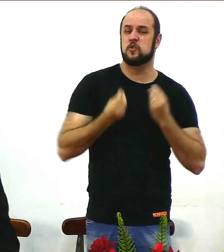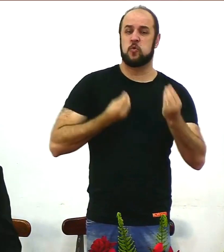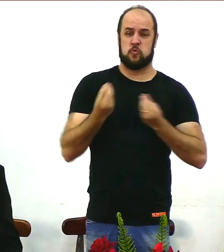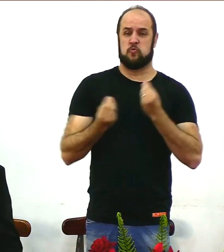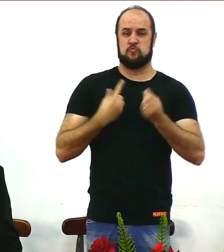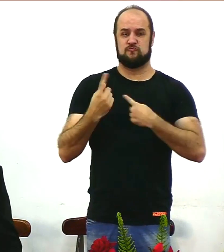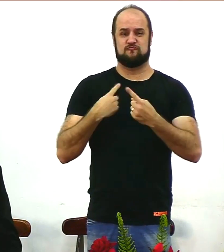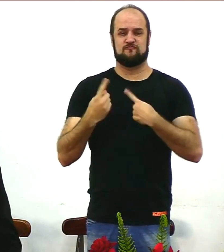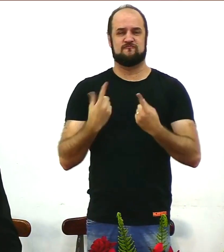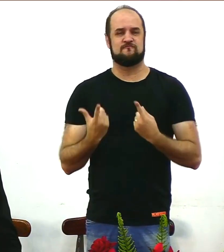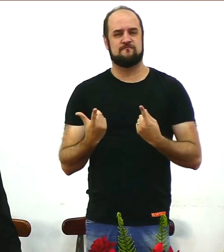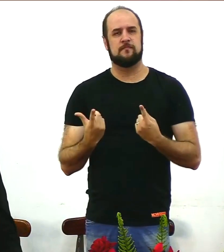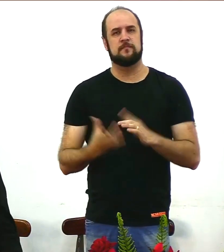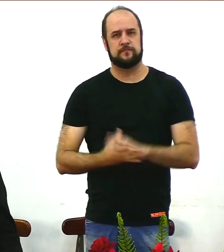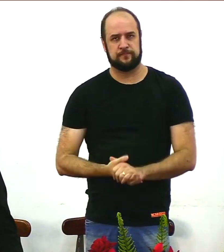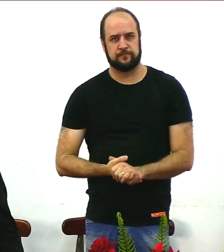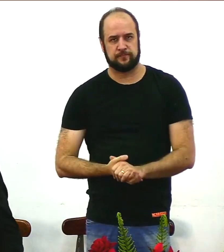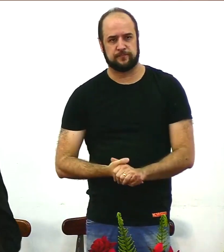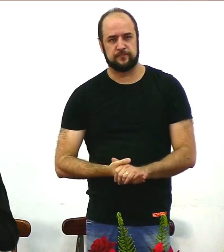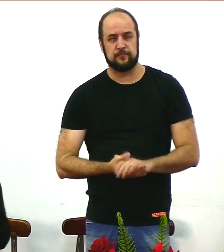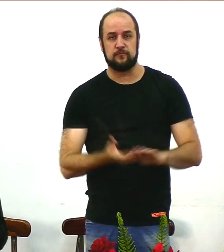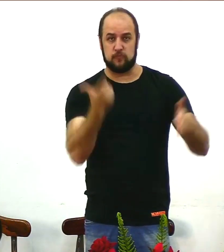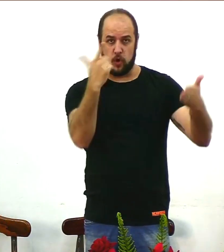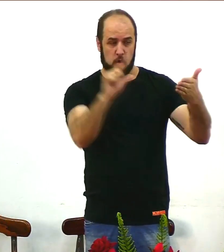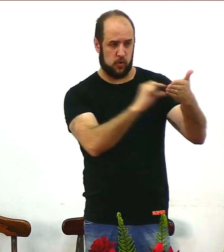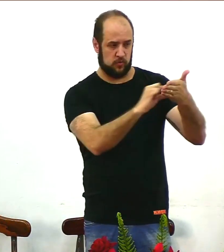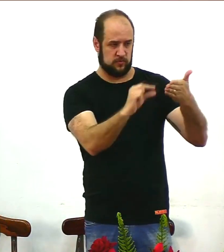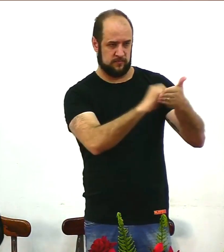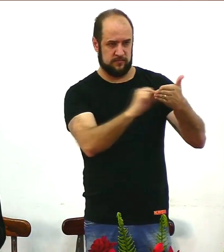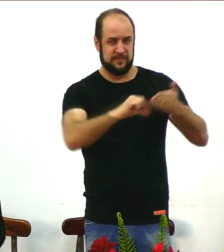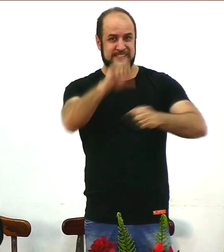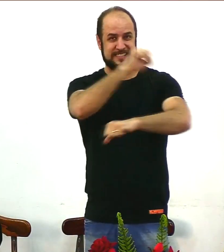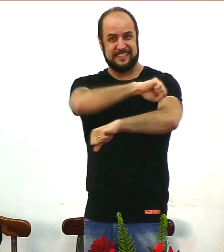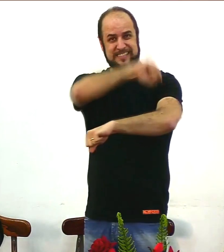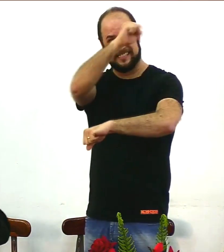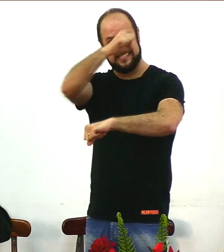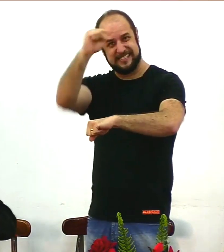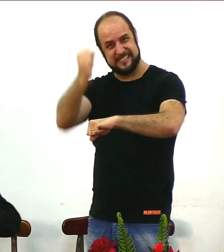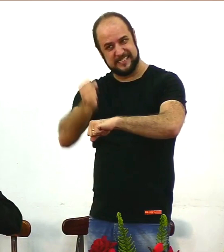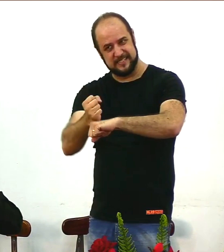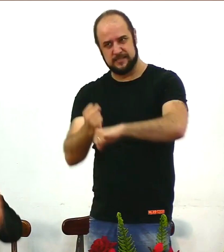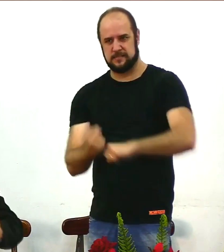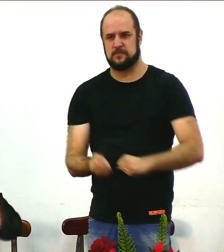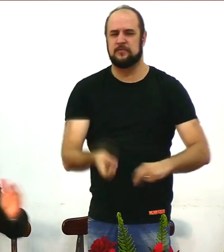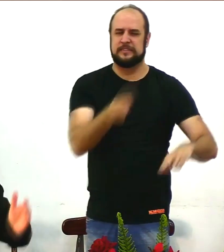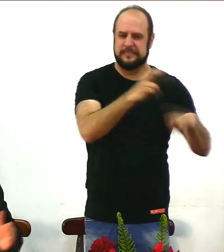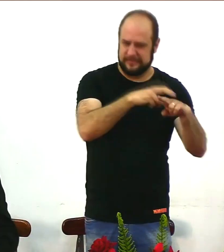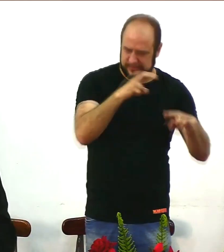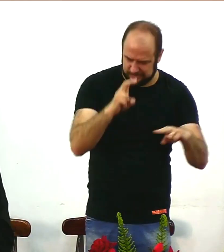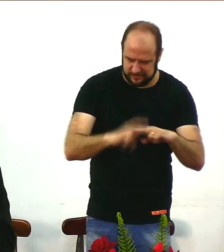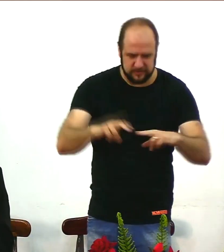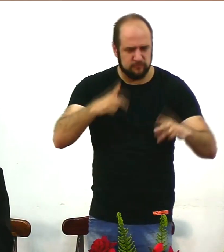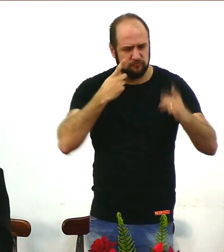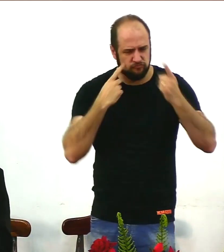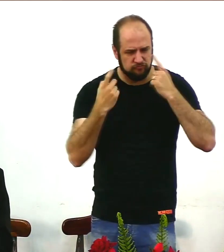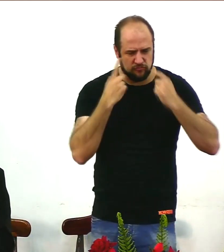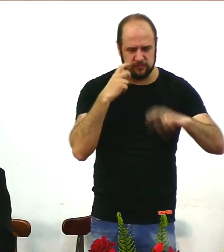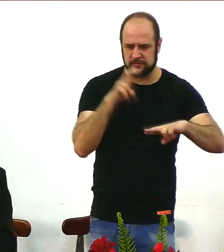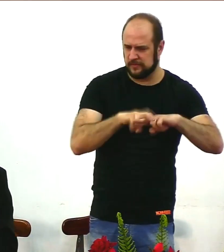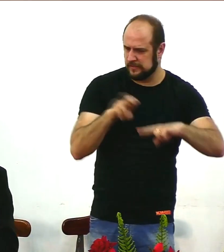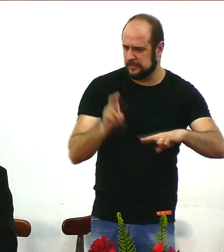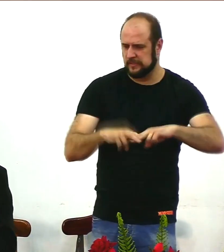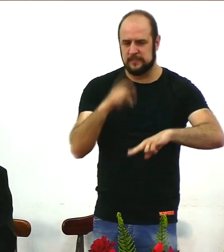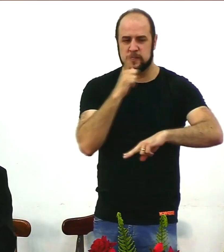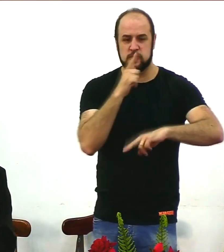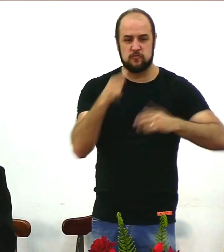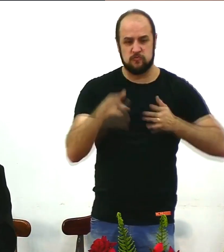de continuidade. Eles sempre voltavam àquele lugar para isso,